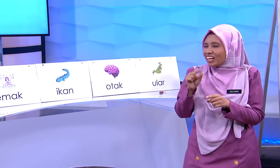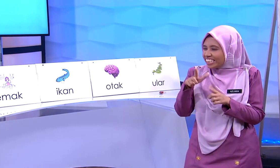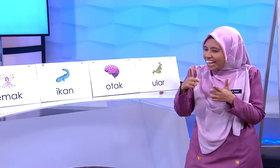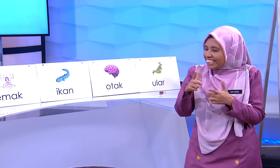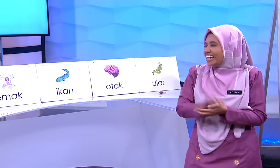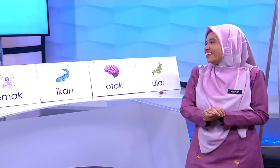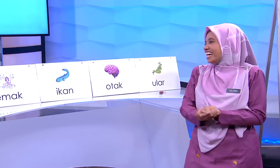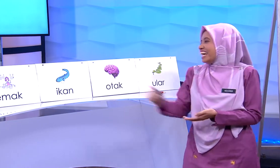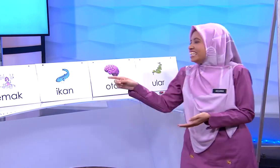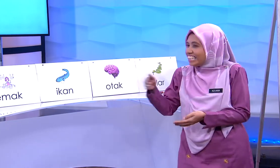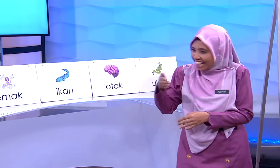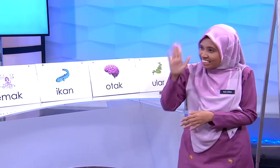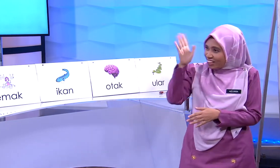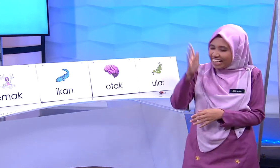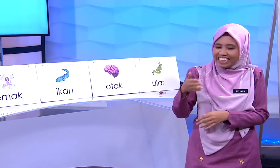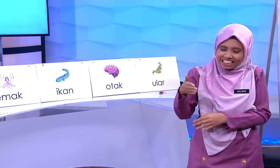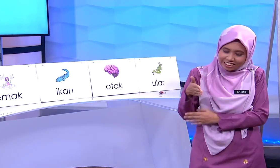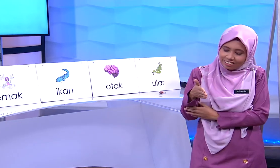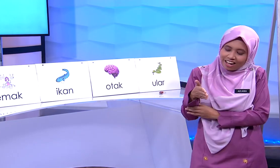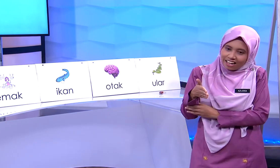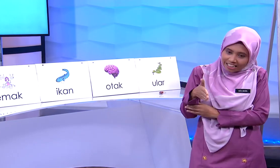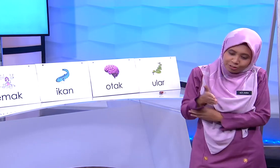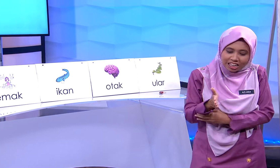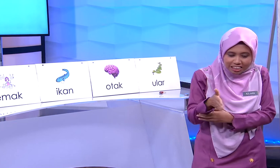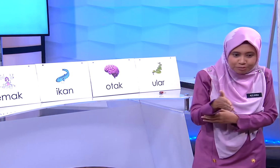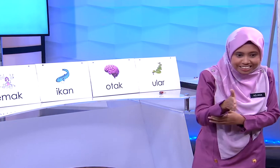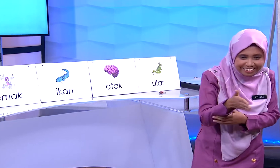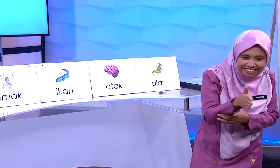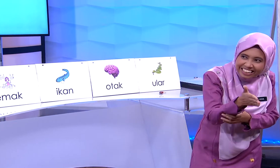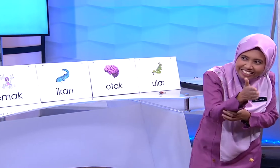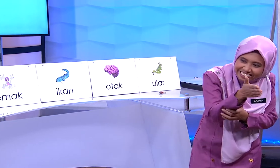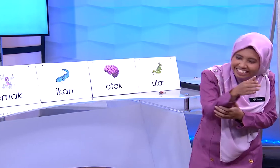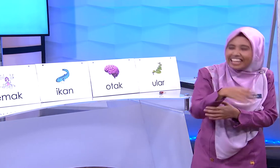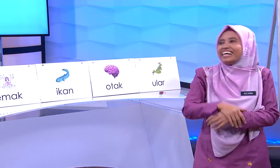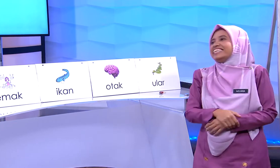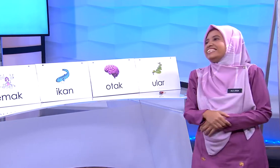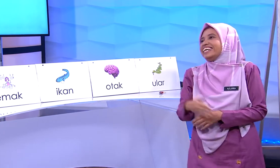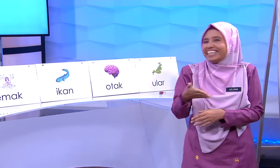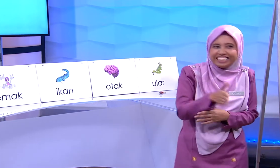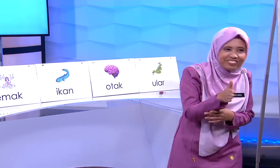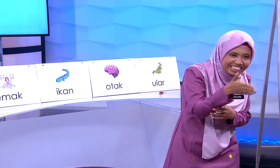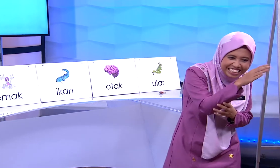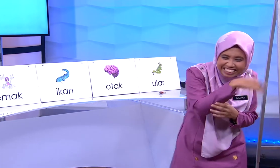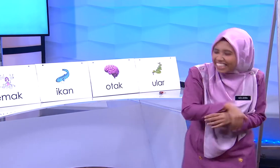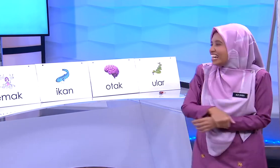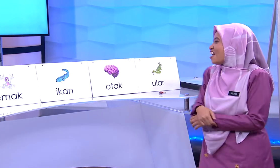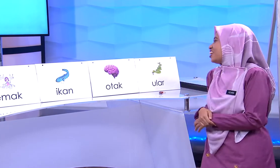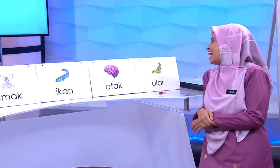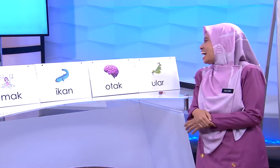Adelina Oke ikan sebelah tangannya Brazil Hai Betul jadi berenang Ken Ayu Rina Rina Oke